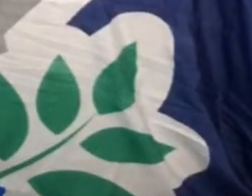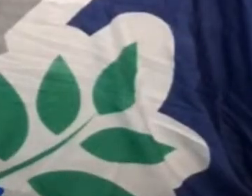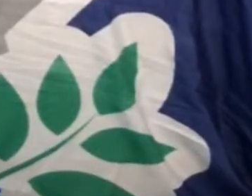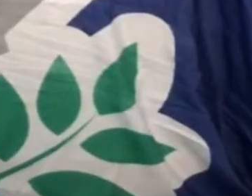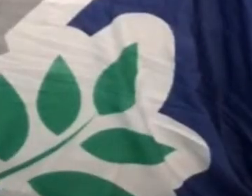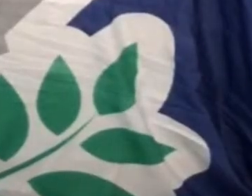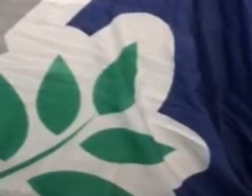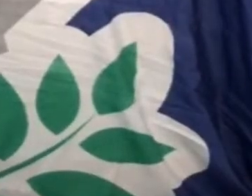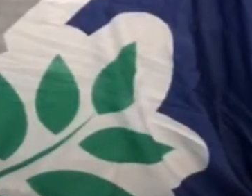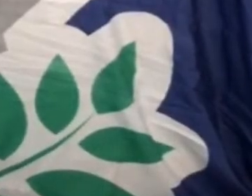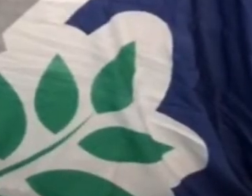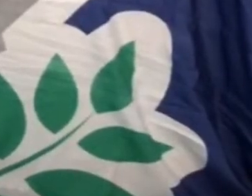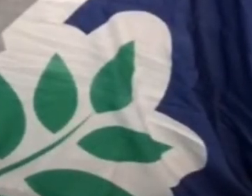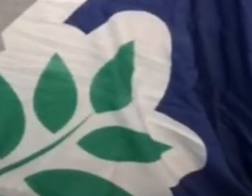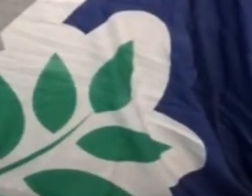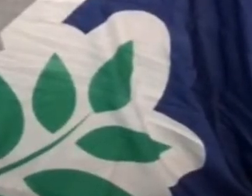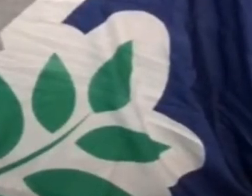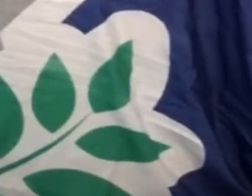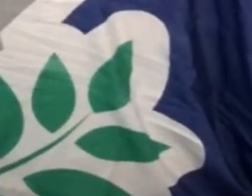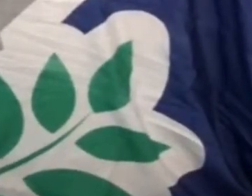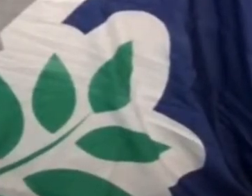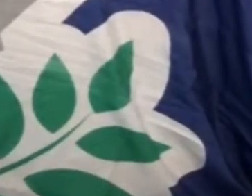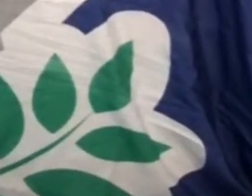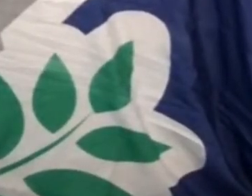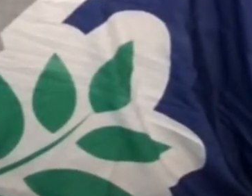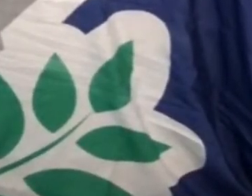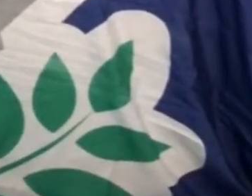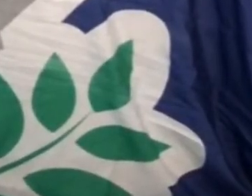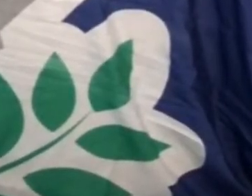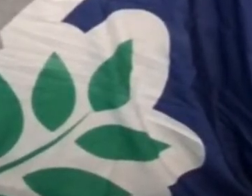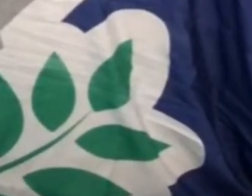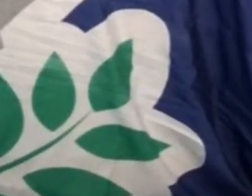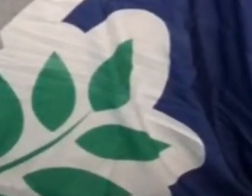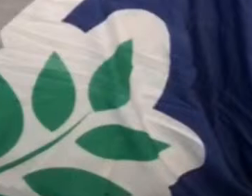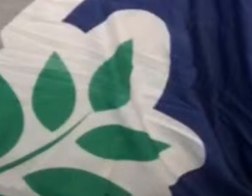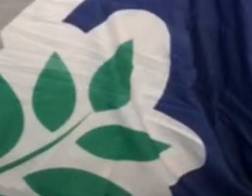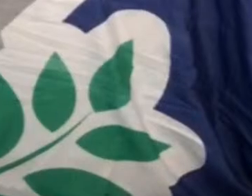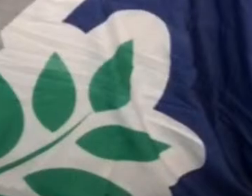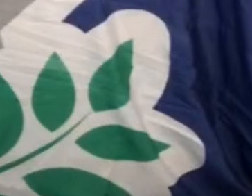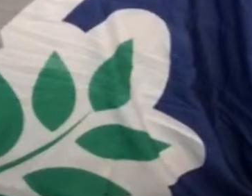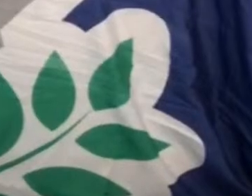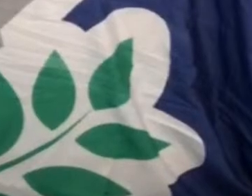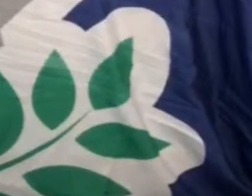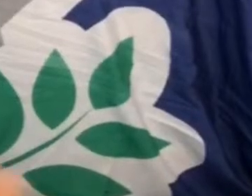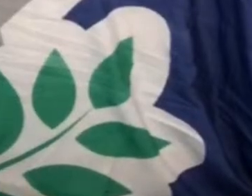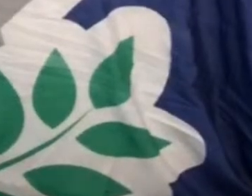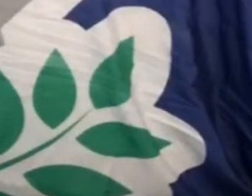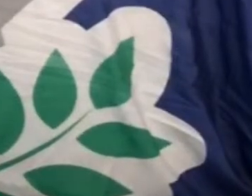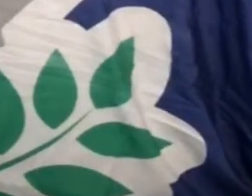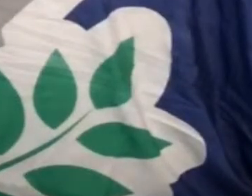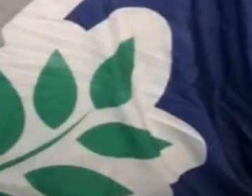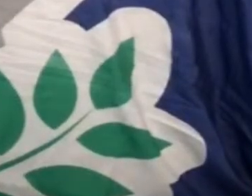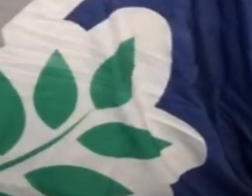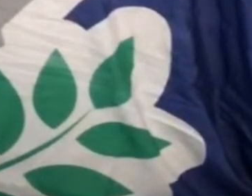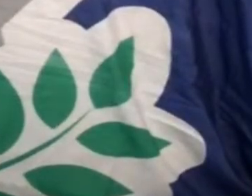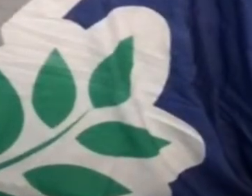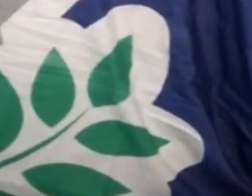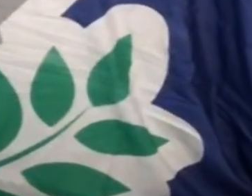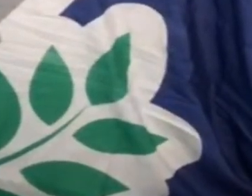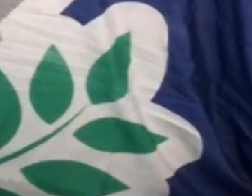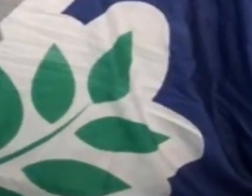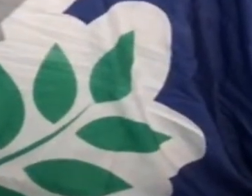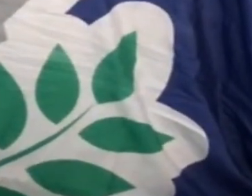da Zapaiana gosta de praticar muito esporte. Quer que você faça isso?